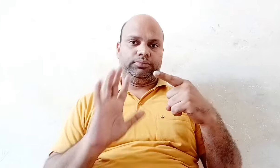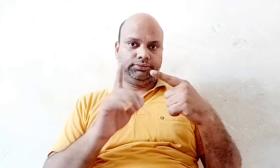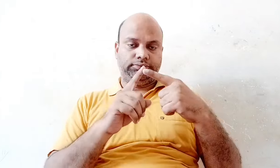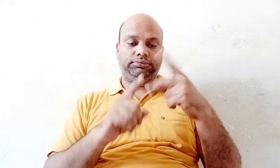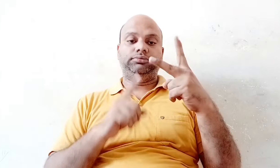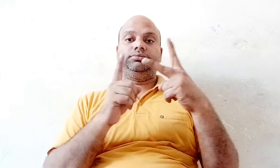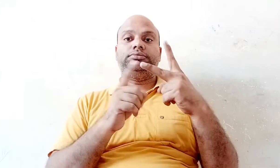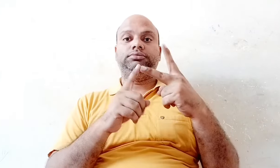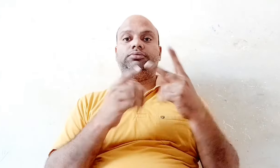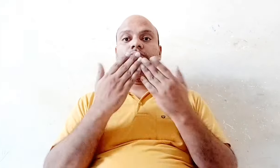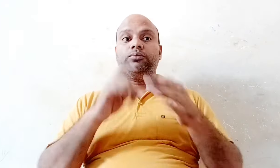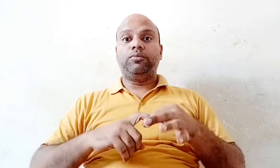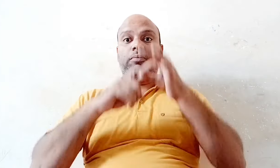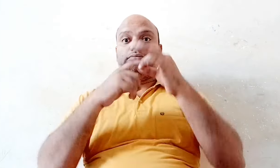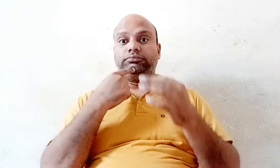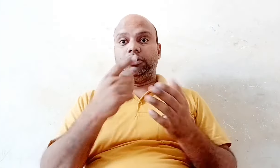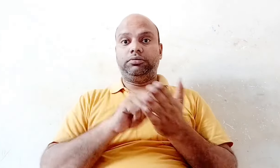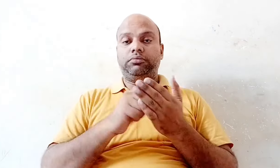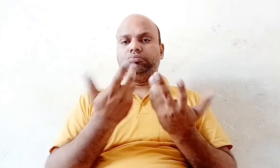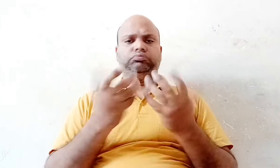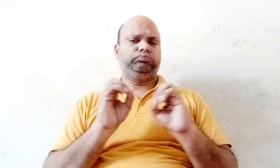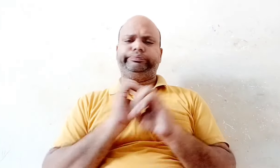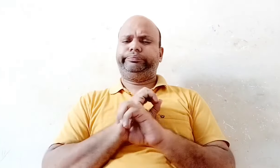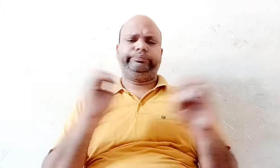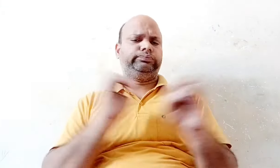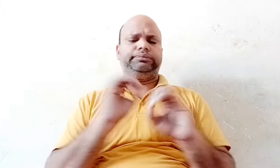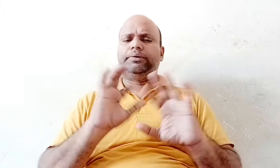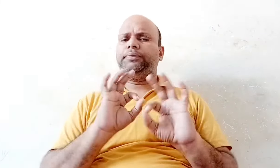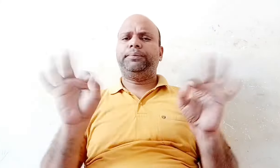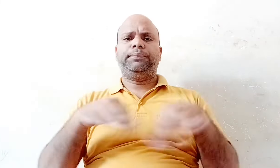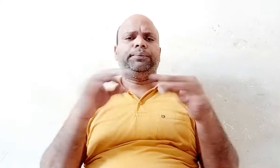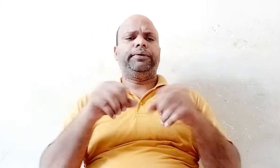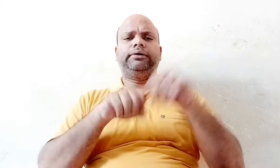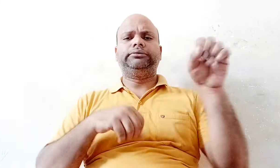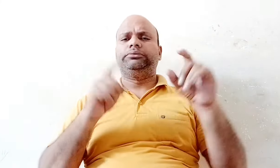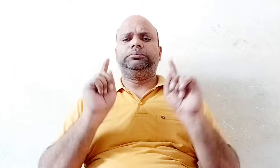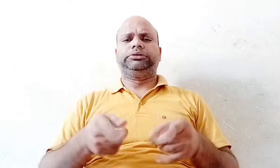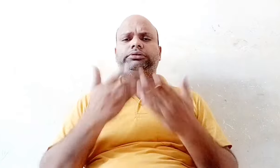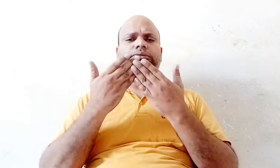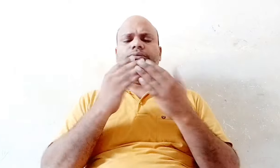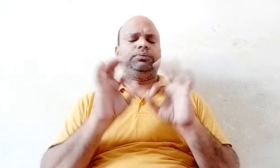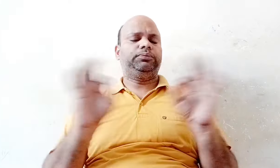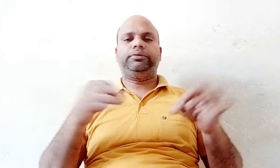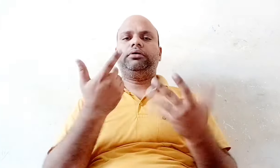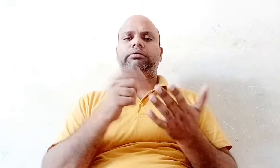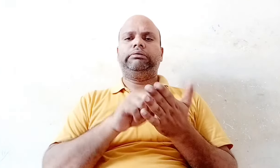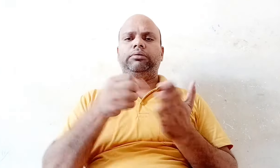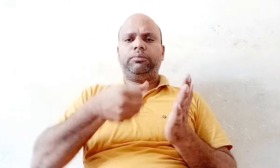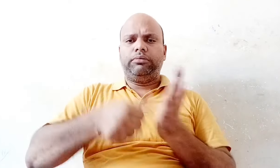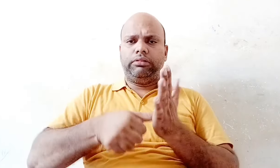Mem. Navanatama Photo, One Maha She Adika Purani Naho, Apalora Ki Yaniya Vasyaka Hai. Avadaka ko